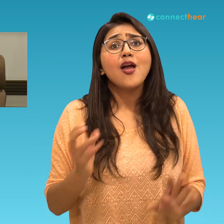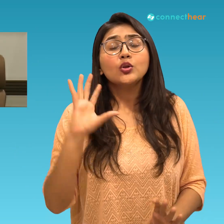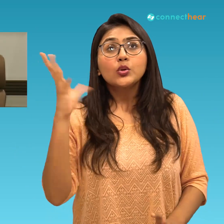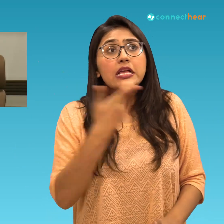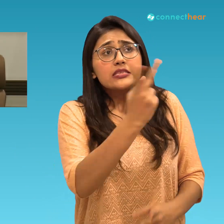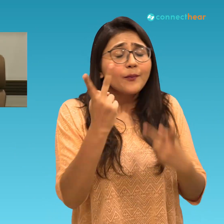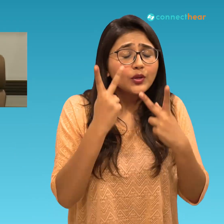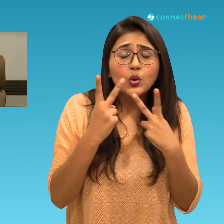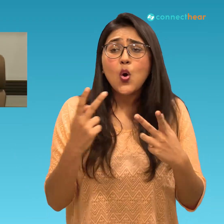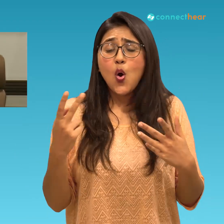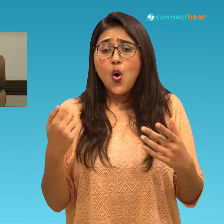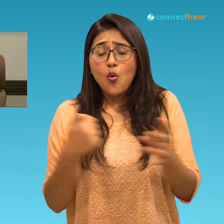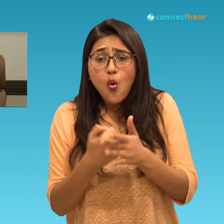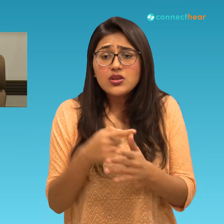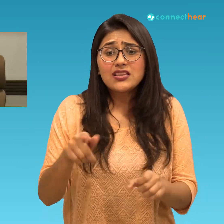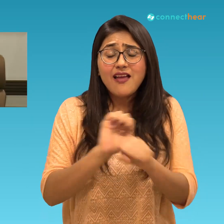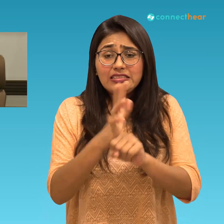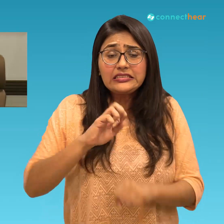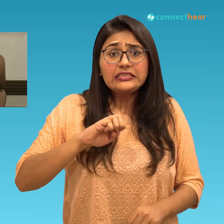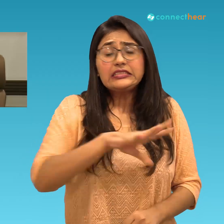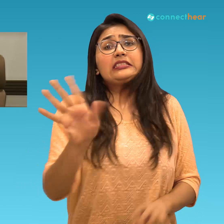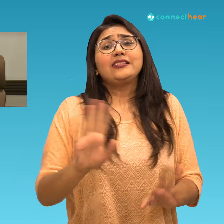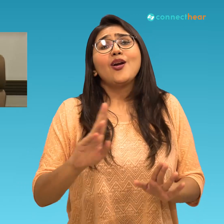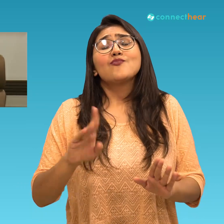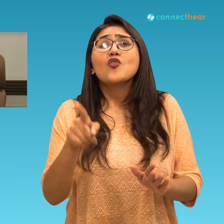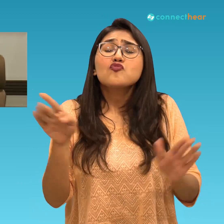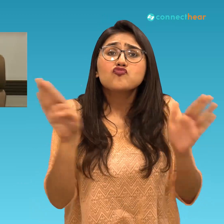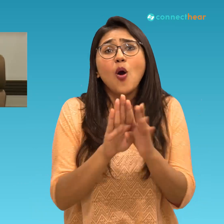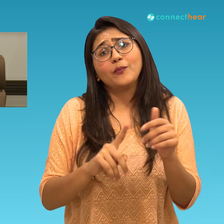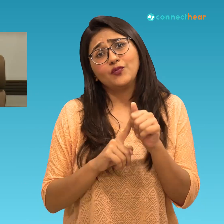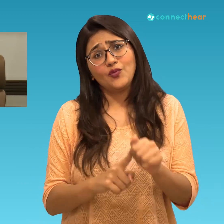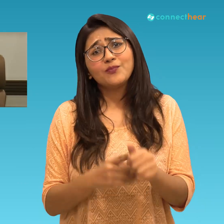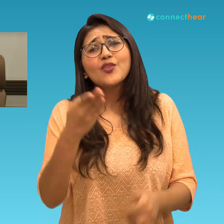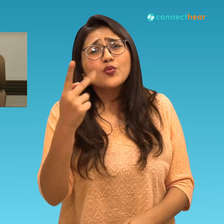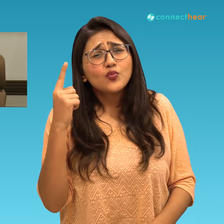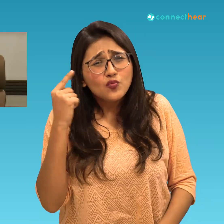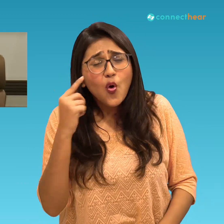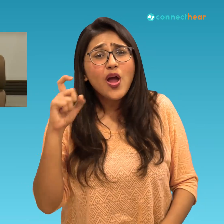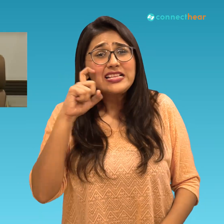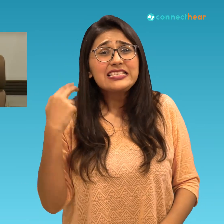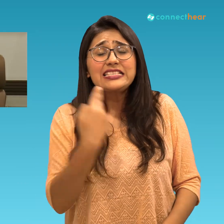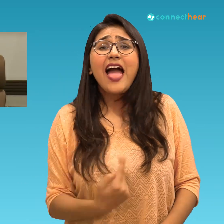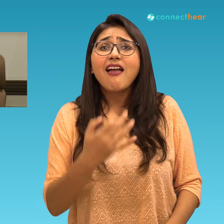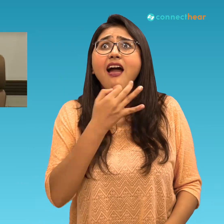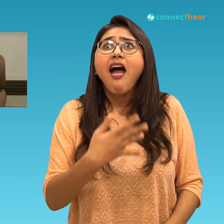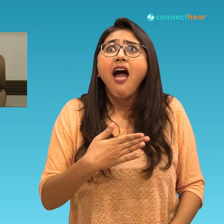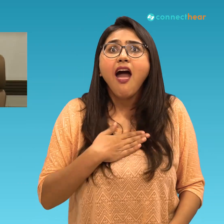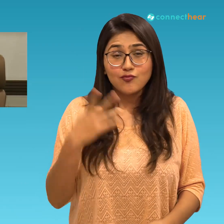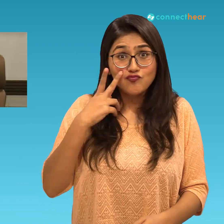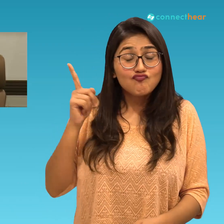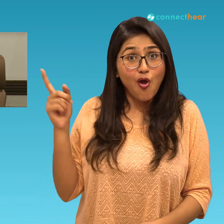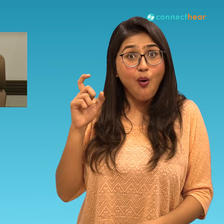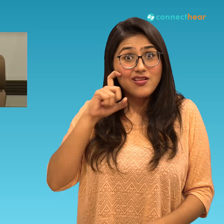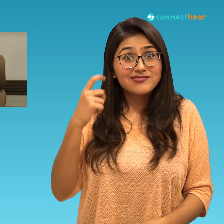से लोग कोशिश कर रहे हैं कि इस पेंडेमिक को रोकें। चाइना जैसा बिल्कुल एक मुहज़्ज़ब मुल्क जिसने बड़ी सख्ती की